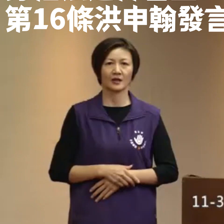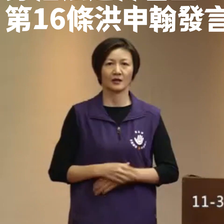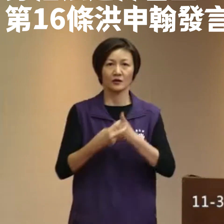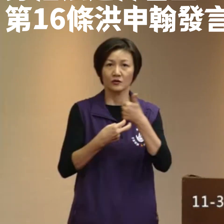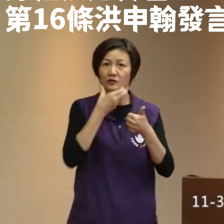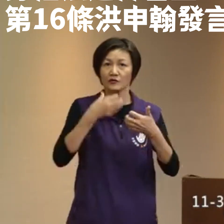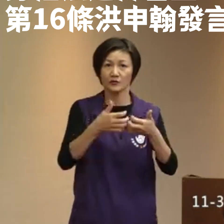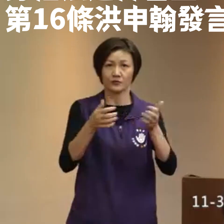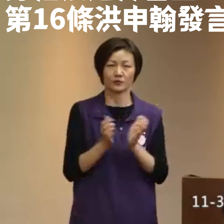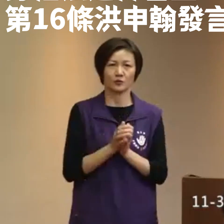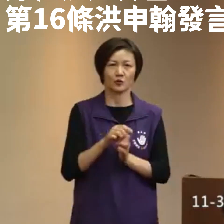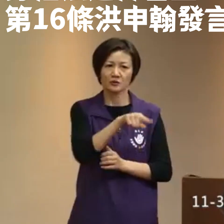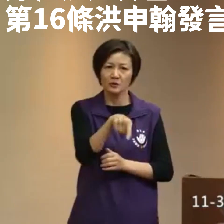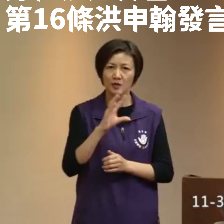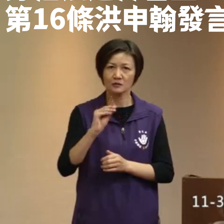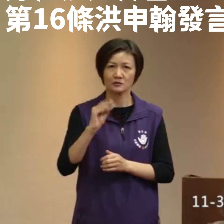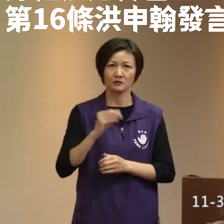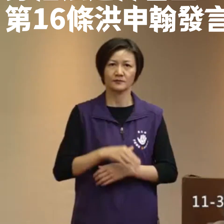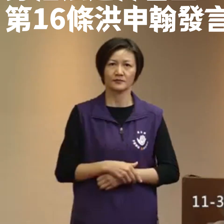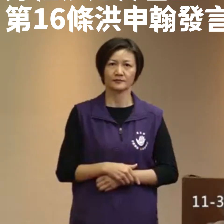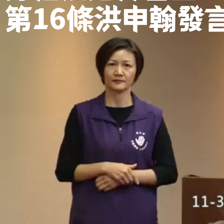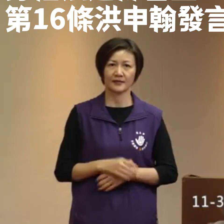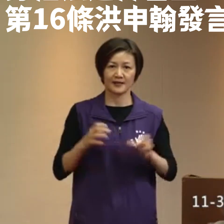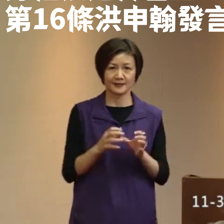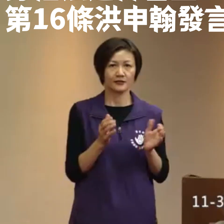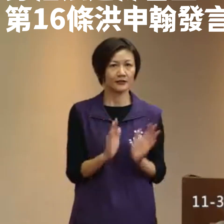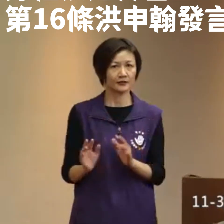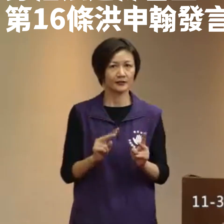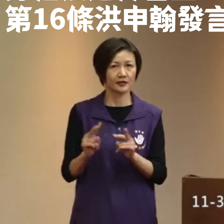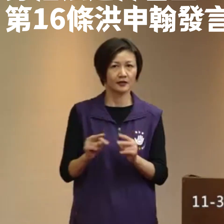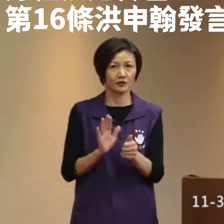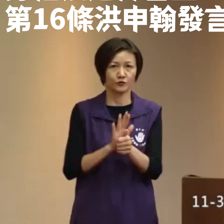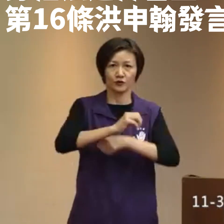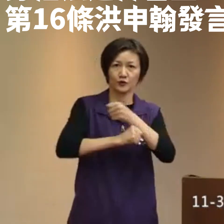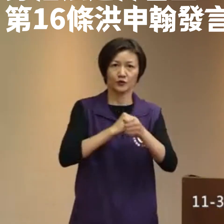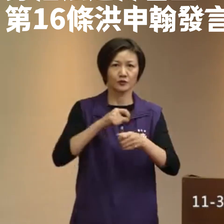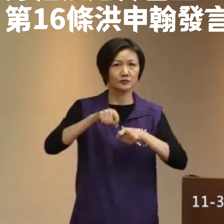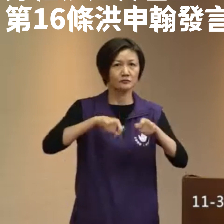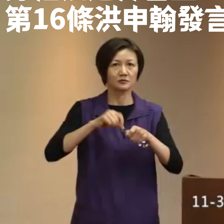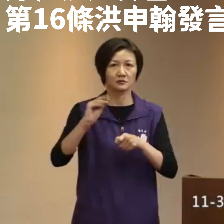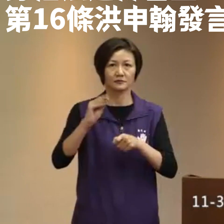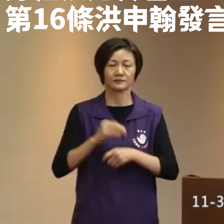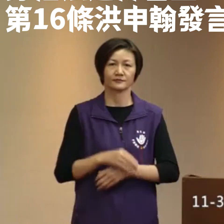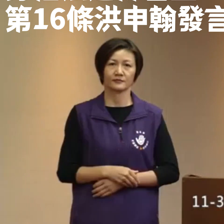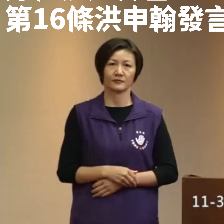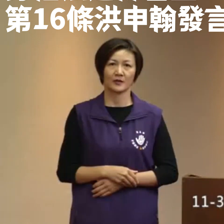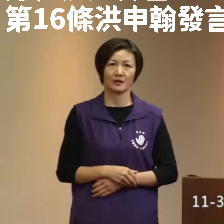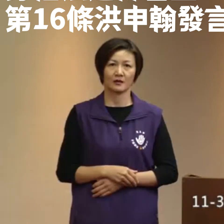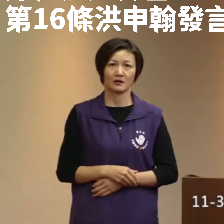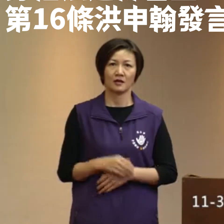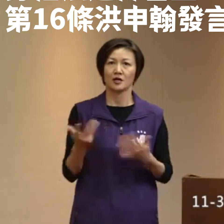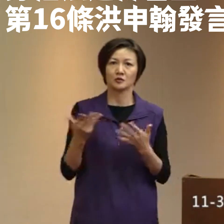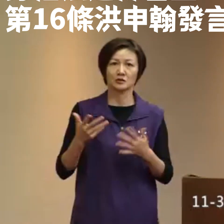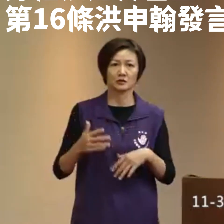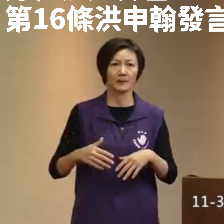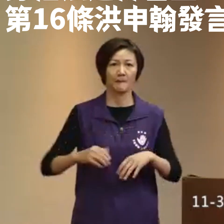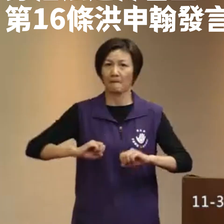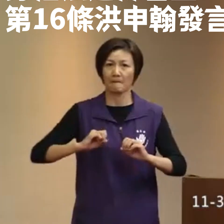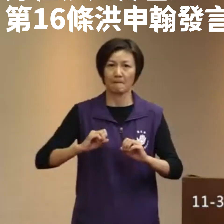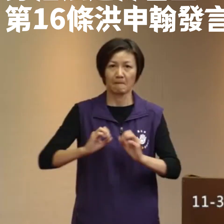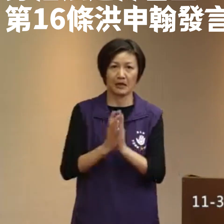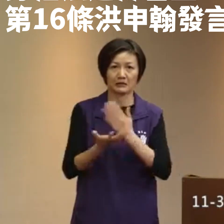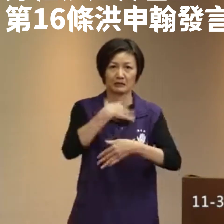边有没有一个合理调整推动的一个行动的计划，因为不见得很多事情都适合一下子马上就入